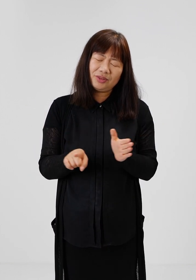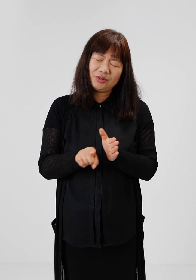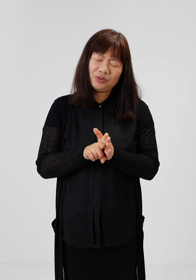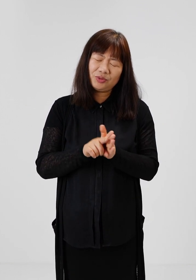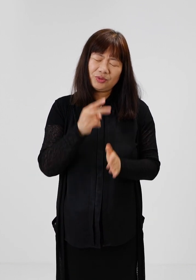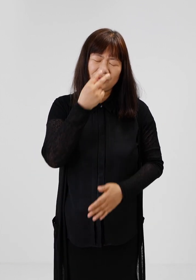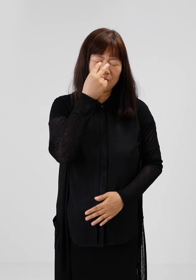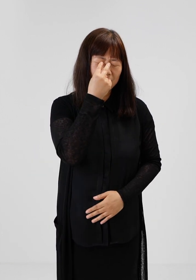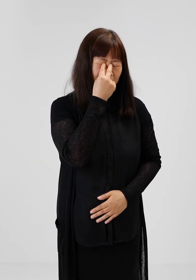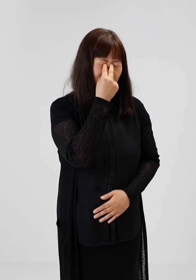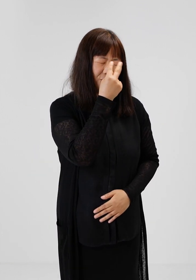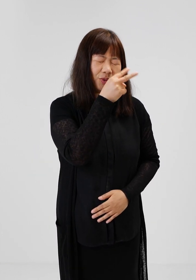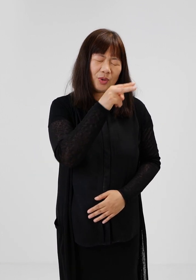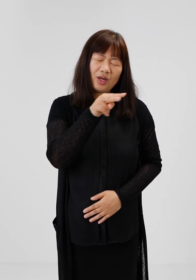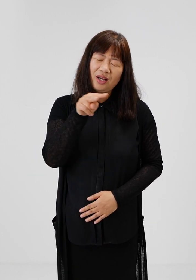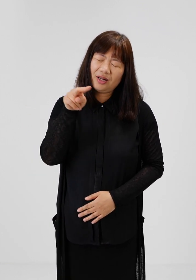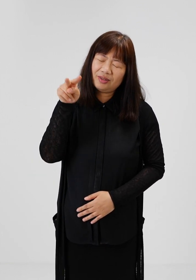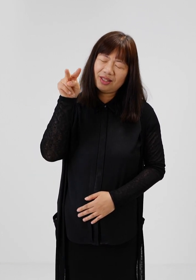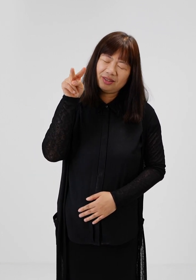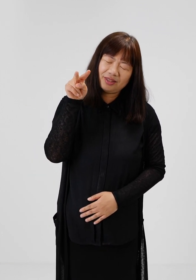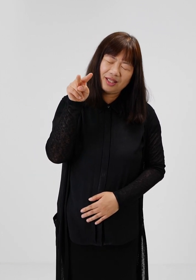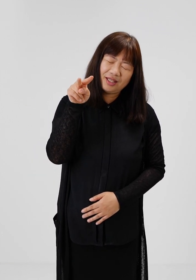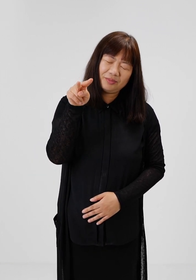믿음의 눈으로